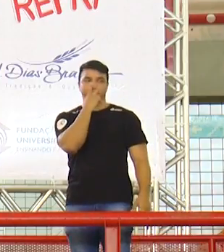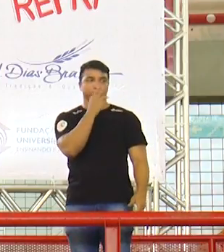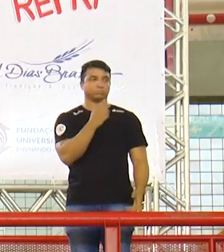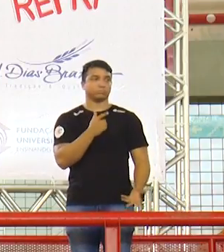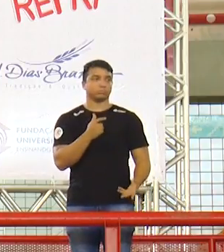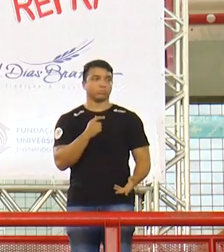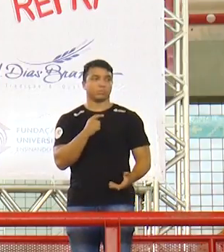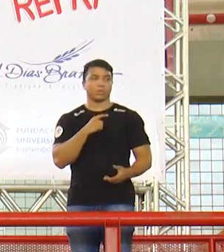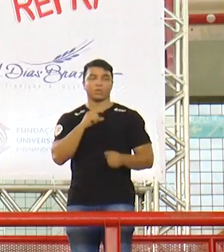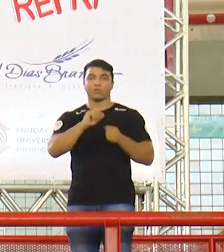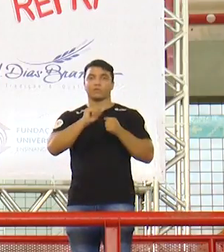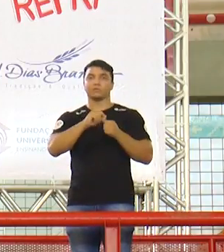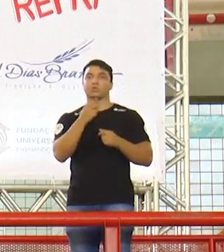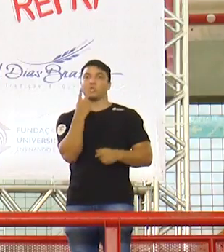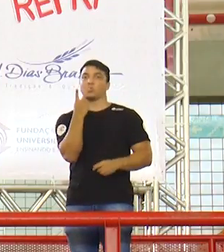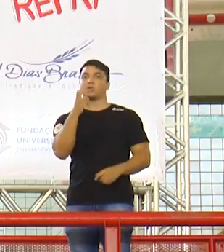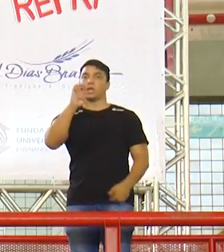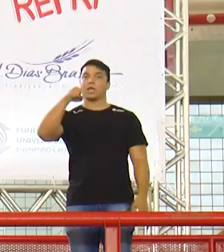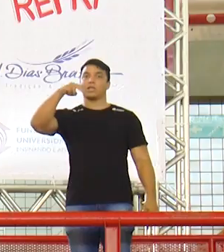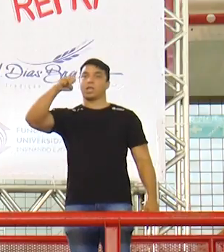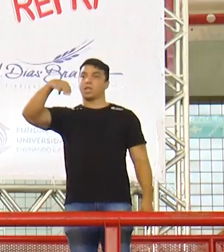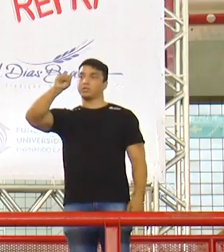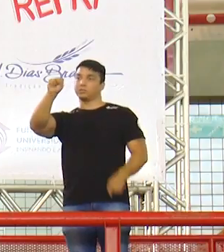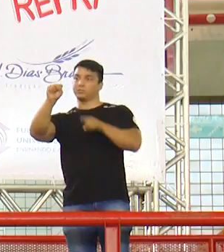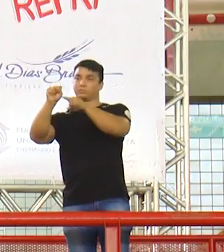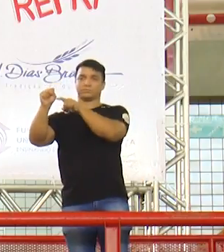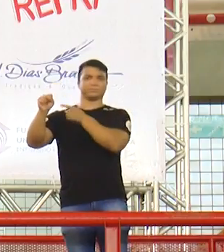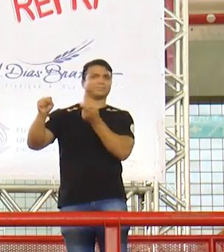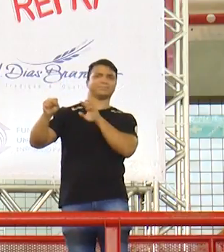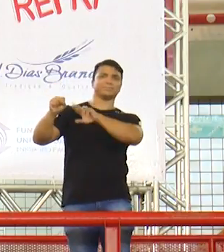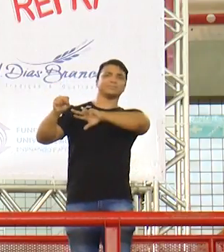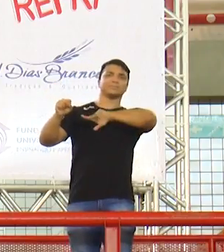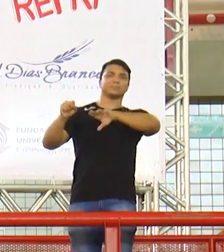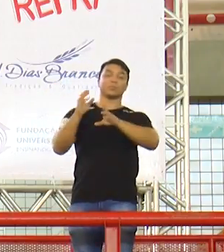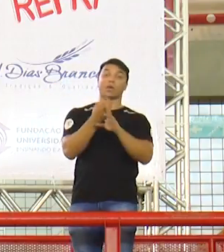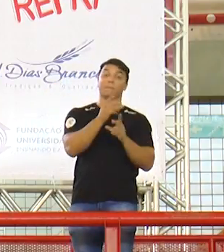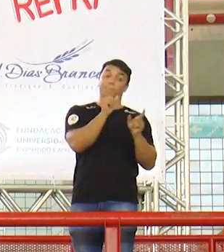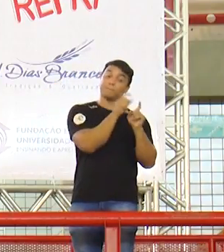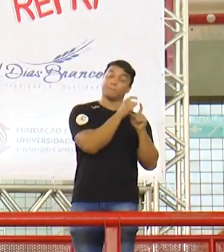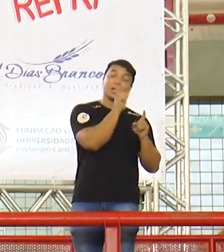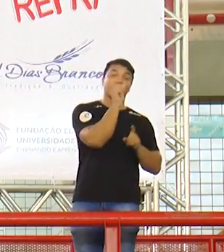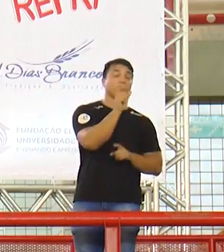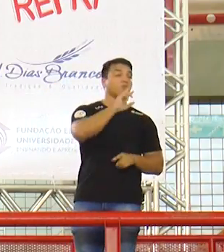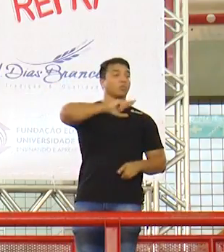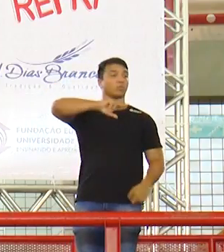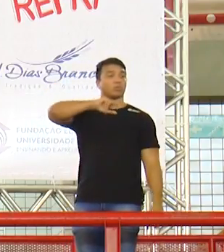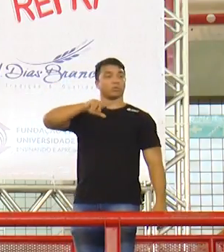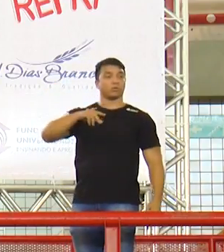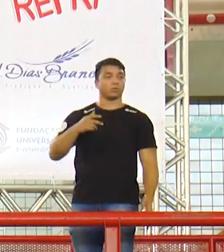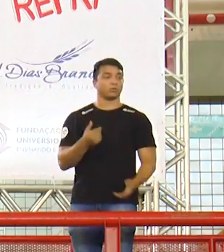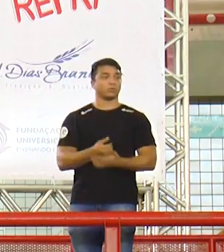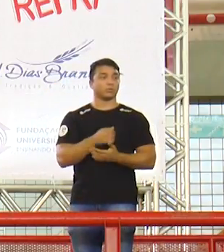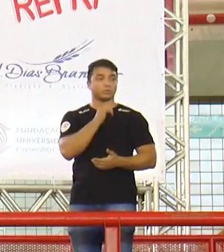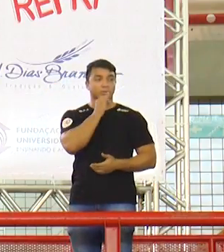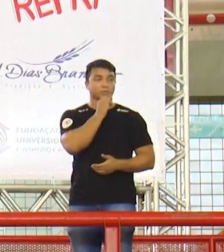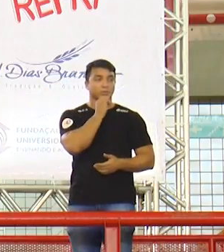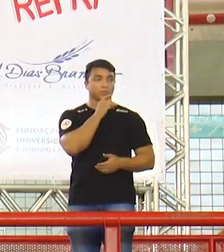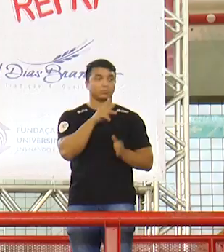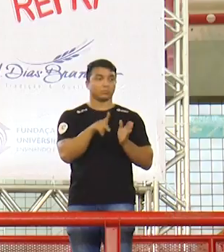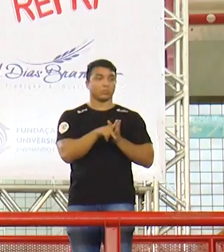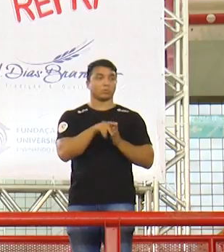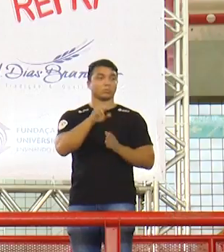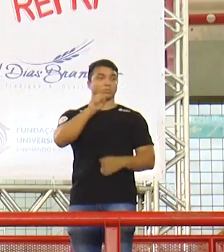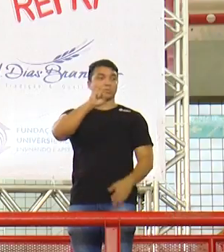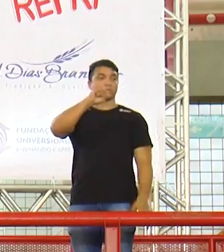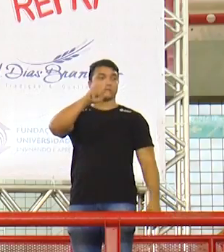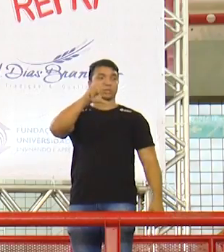Eu já fiz 2 Enems, como se fosse uma palavra. Quer um exemplo de uma sigla que